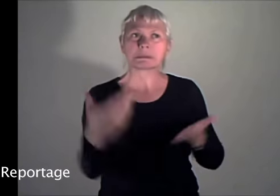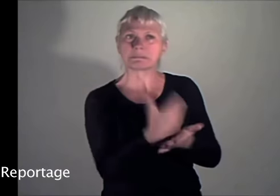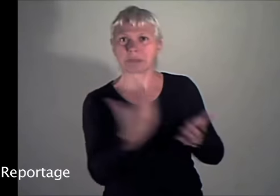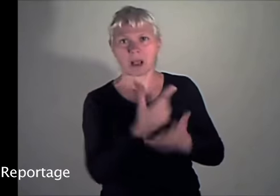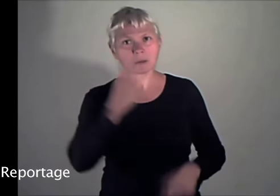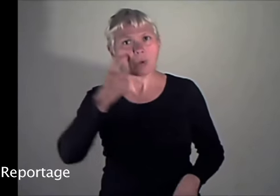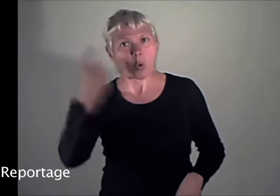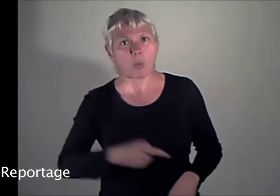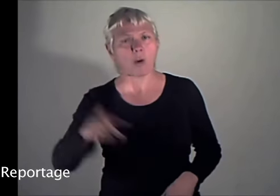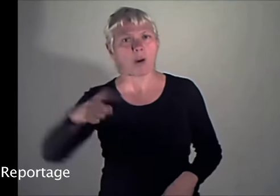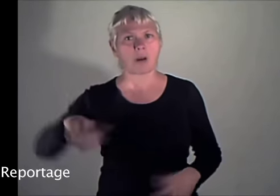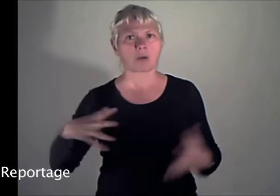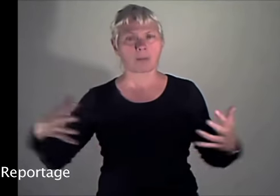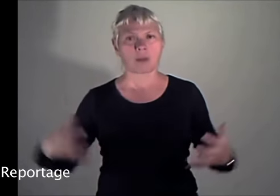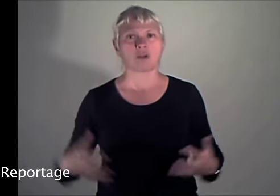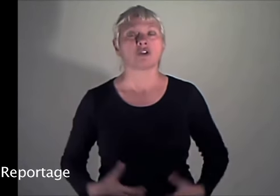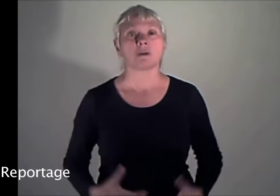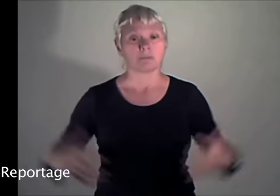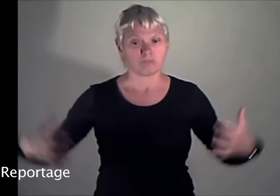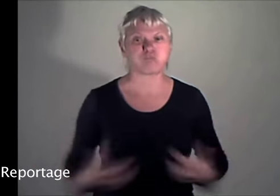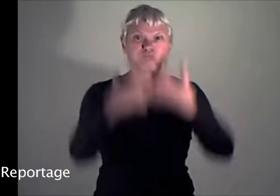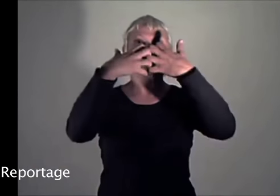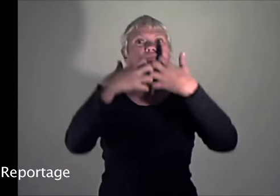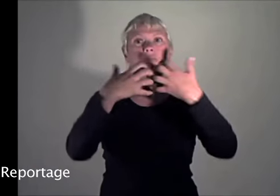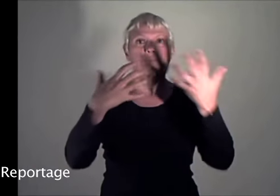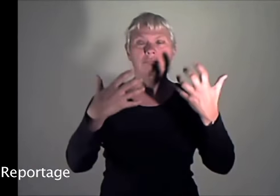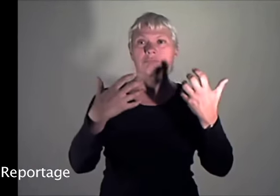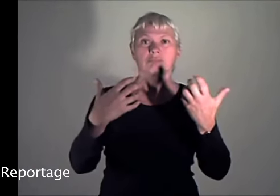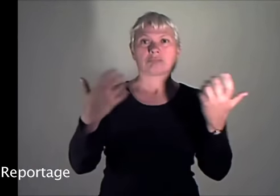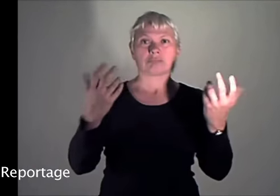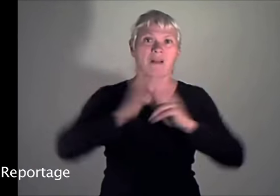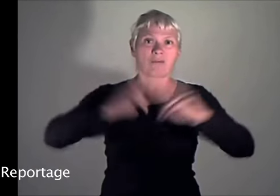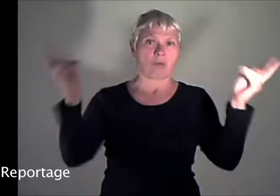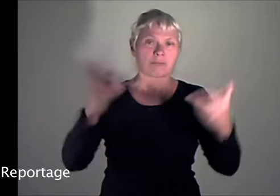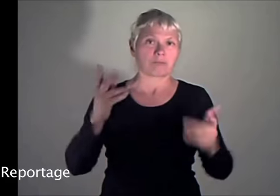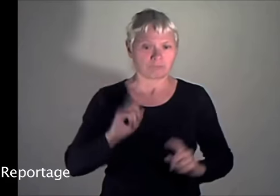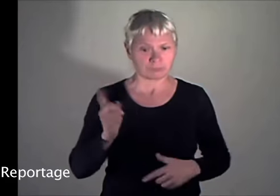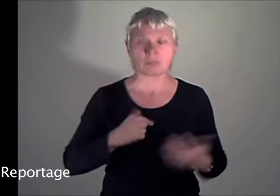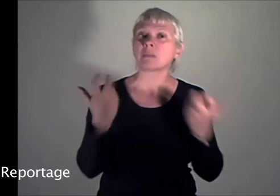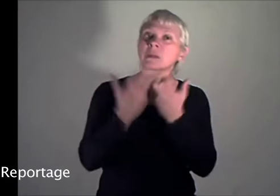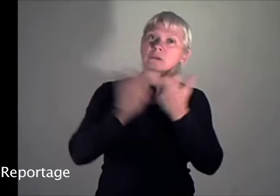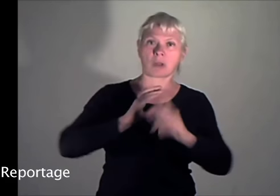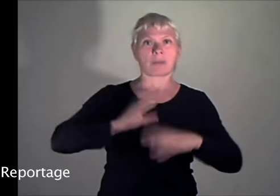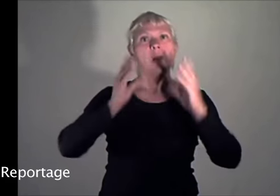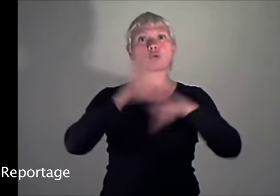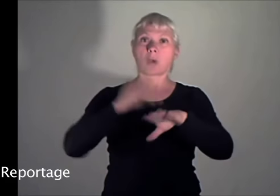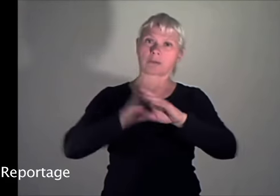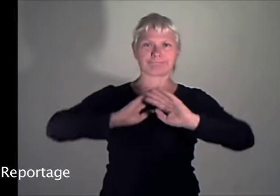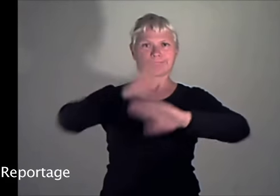courant de ce qui se passe dans la communauté des sourds. Il n'y a pas de choc culturel comme on peut trouver ici. Si on rentre dans un magasin en Suède, il y a quelqu'un